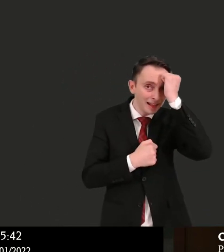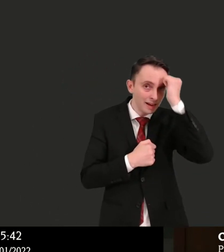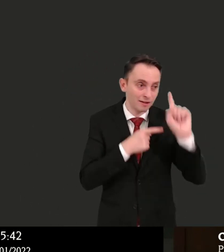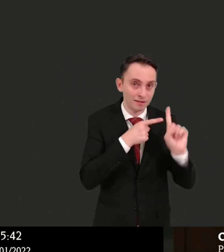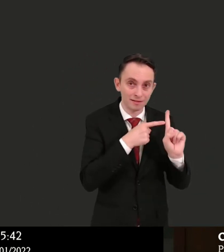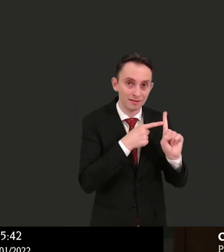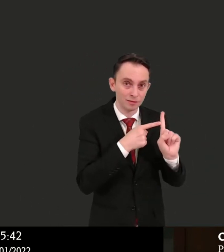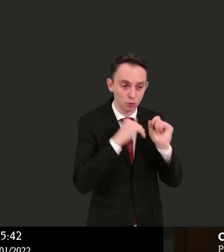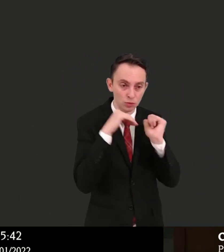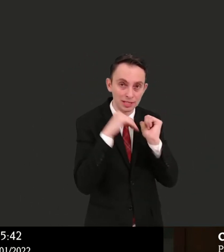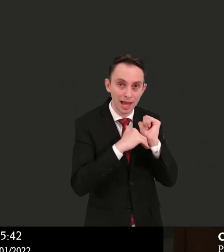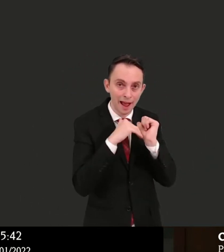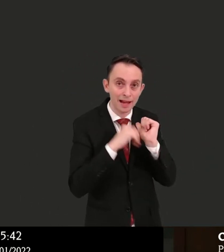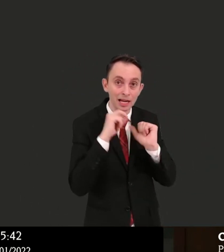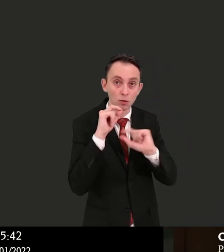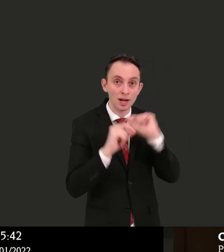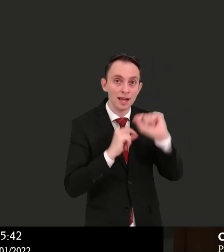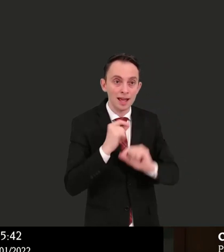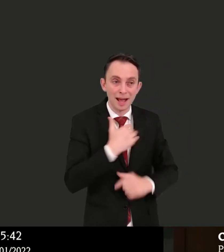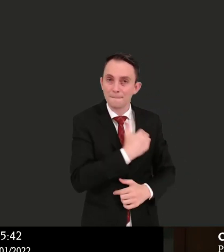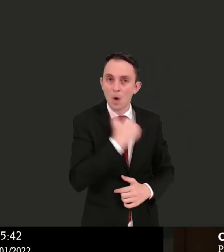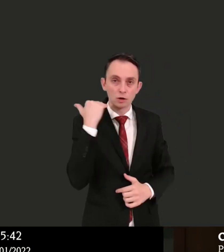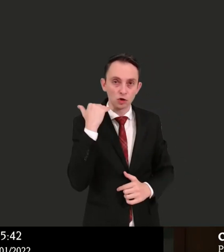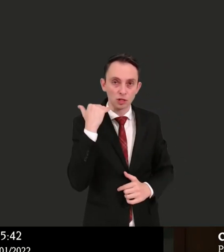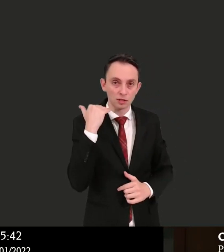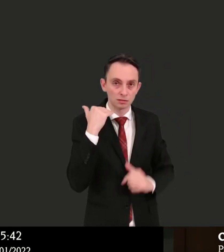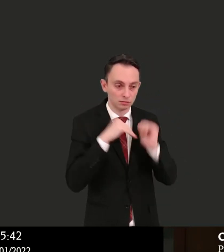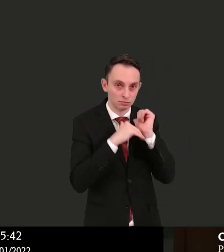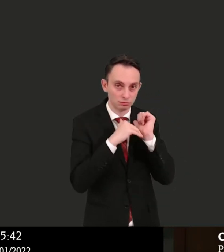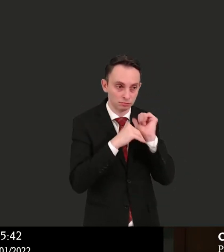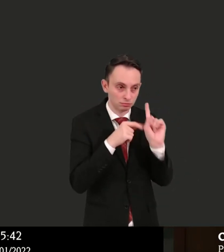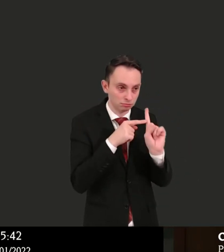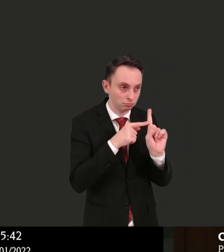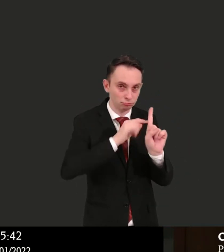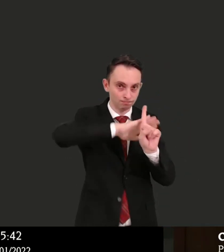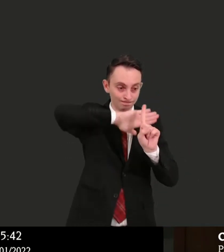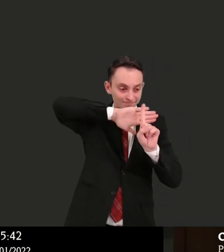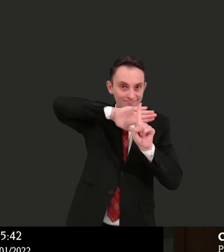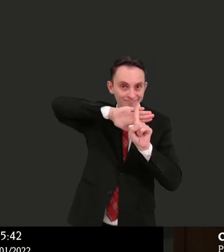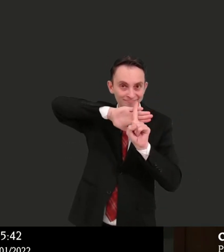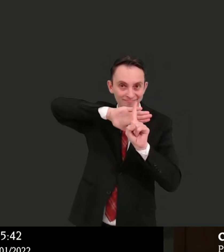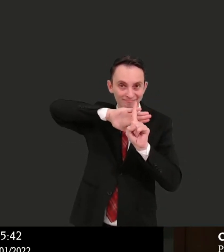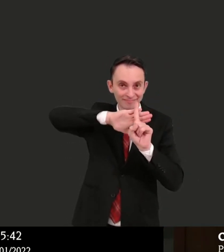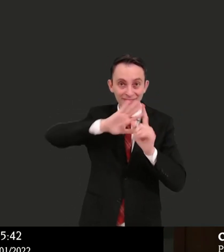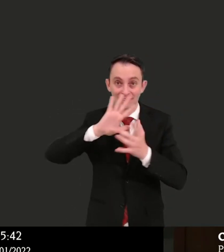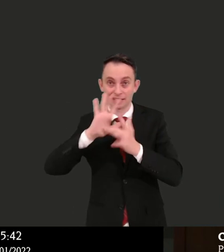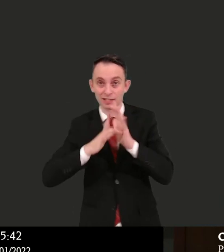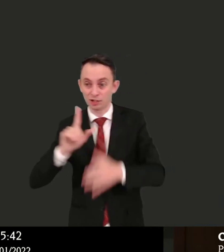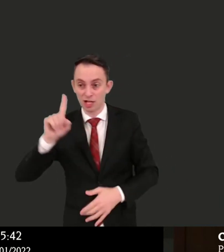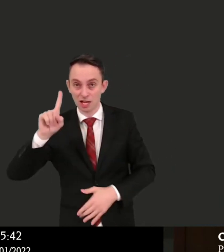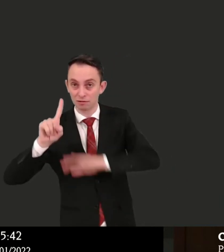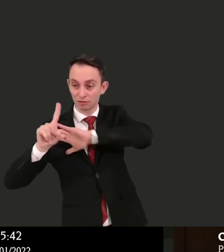morreram. Eu tenho comigo o segredo da vida. Quem ouve as minhas palavras, crendo nelas,